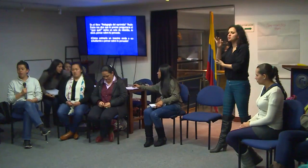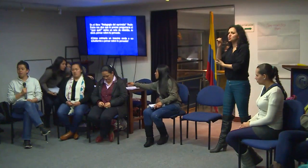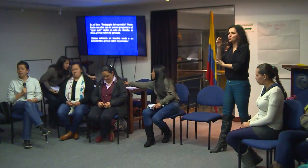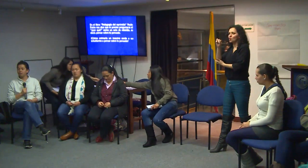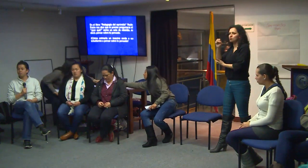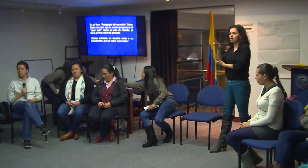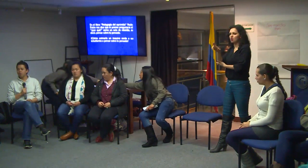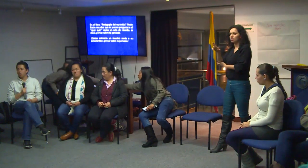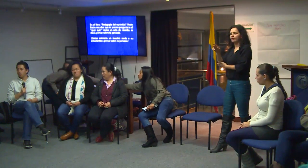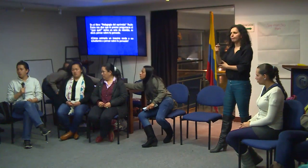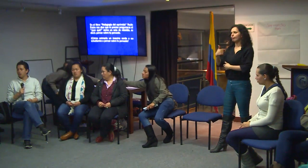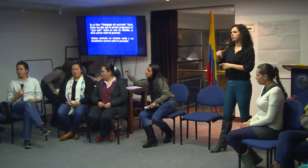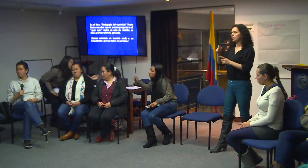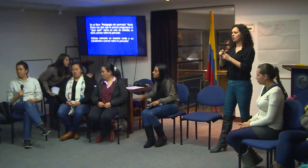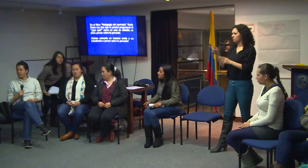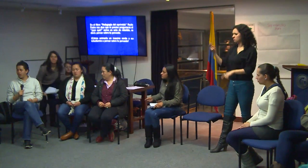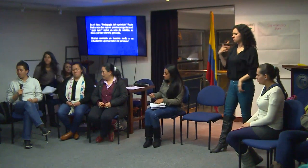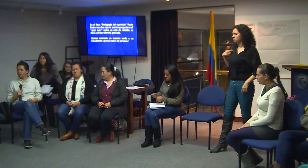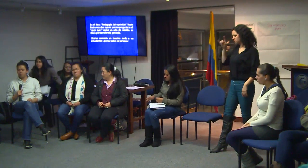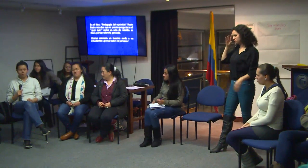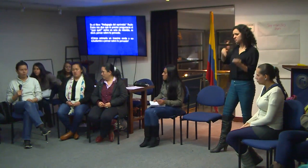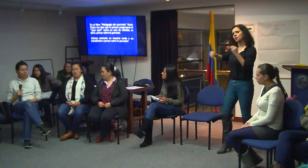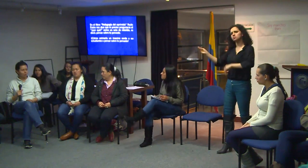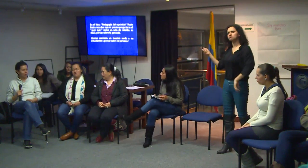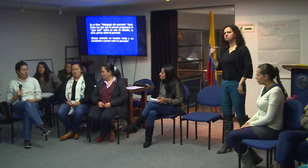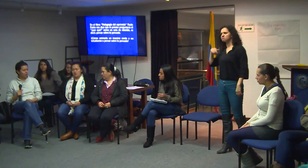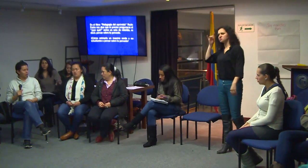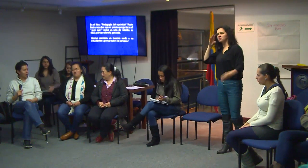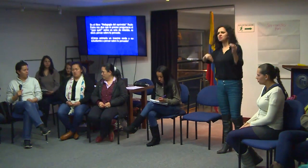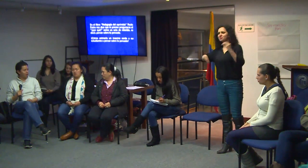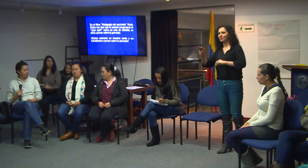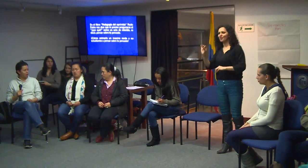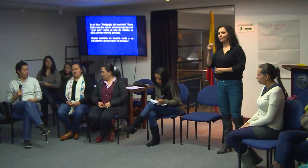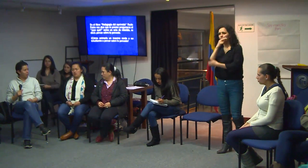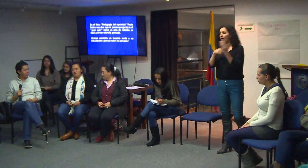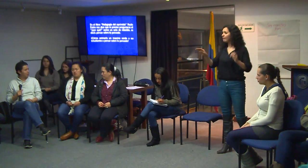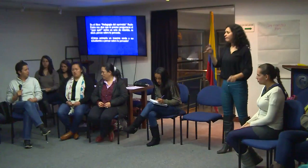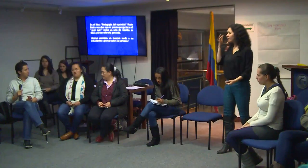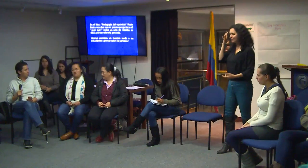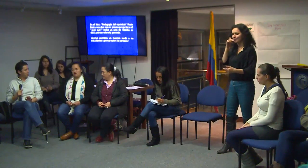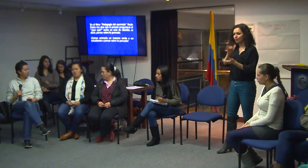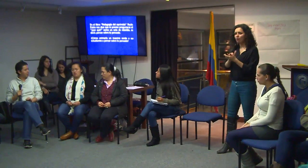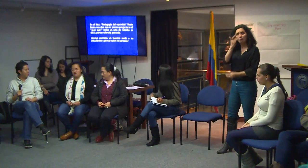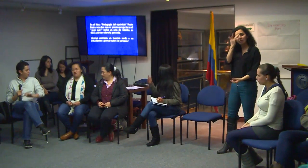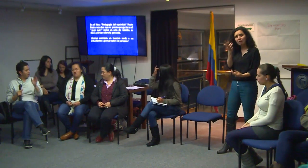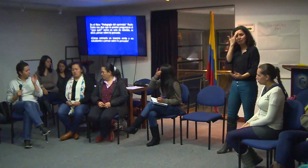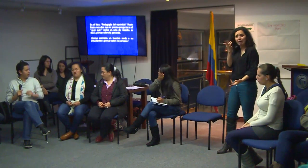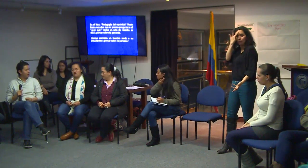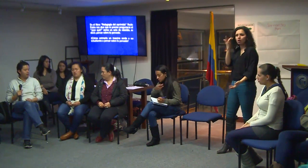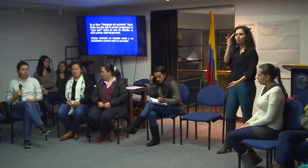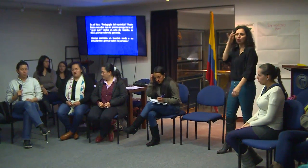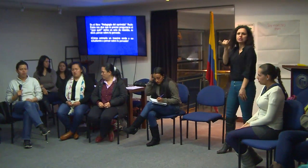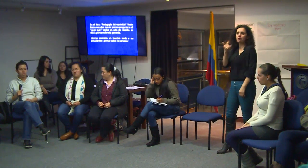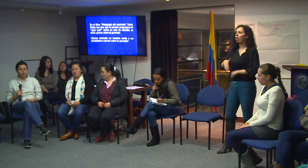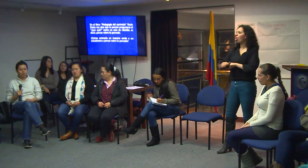no me parece y sacarle, como dicen los niños, el por qué a todo solamente por